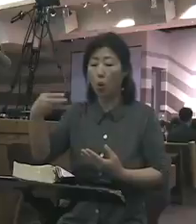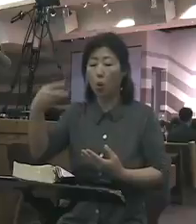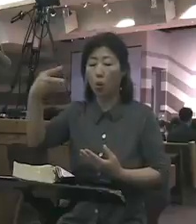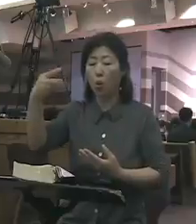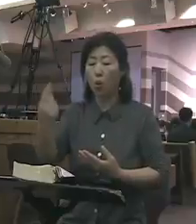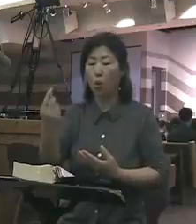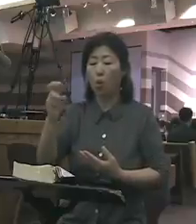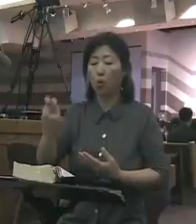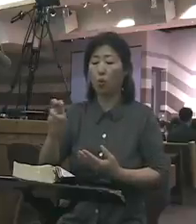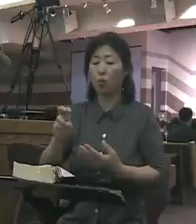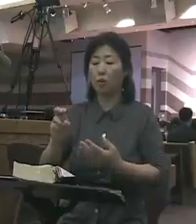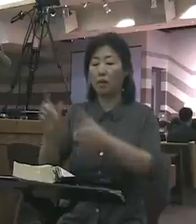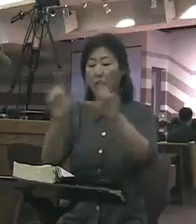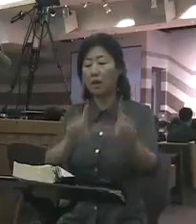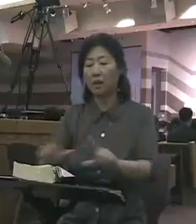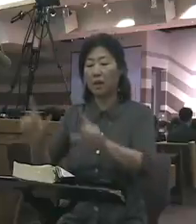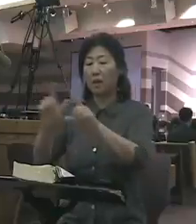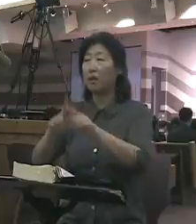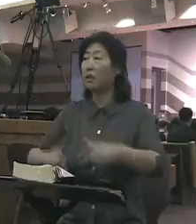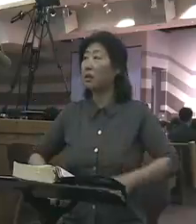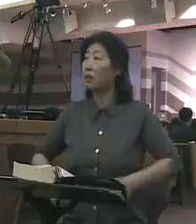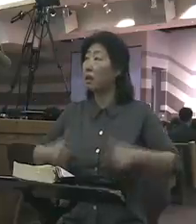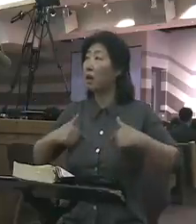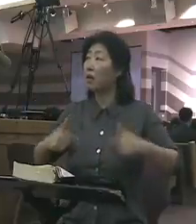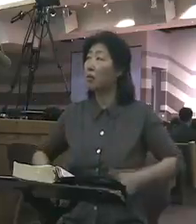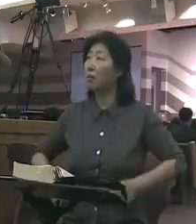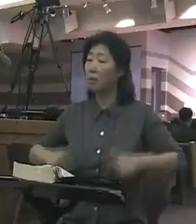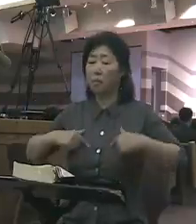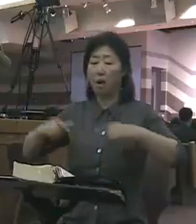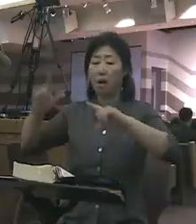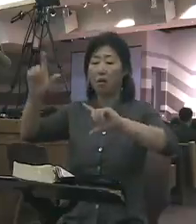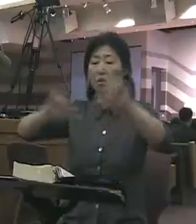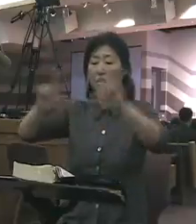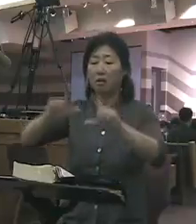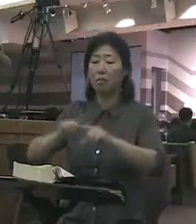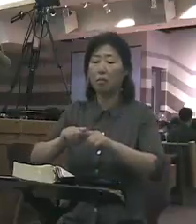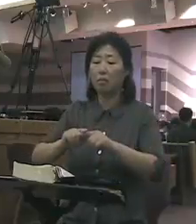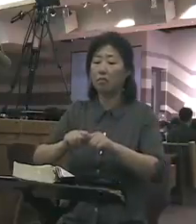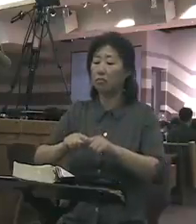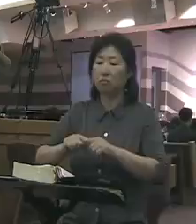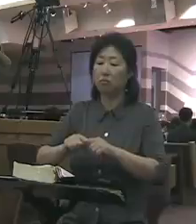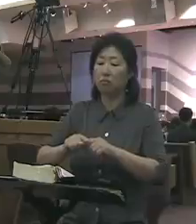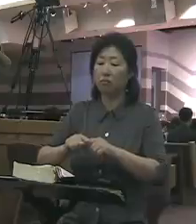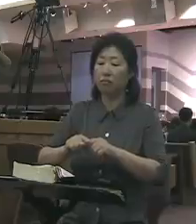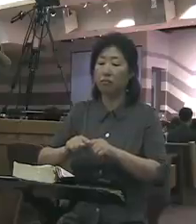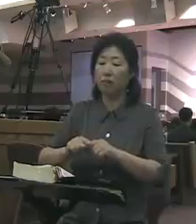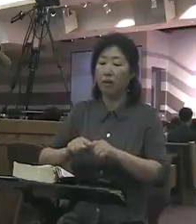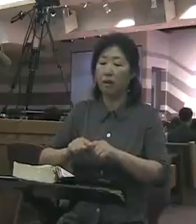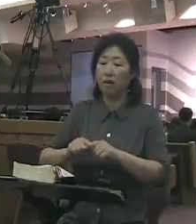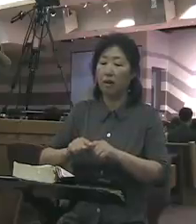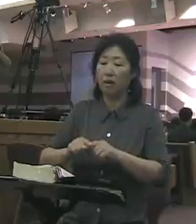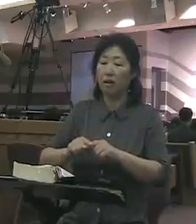라이프 스타일이 어떠했는가 모를 바가 없었습니다. 모를 리가 없었어요. 이것은 알려진